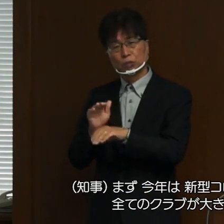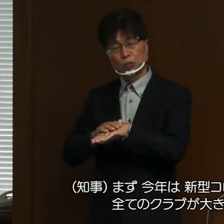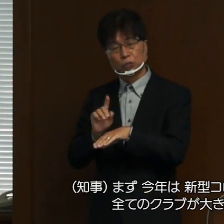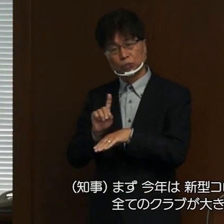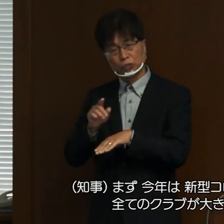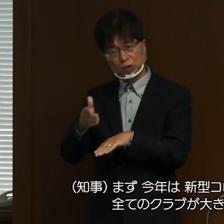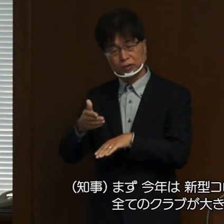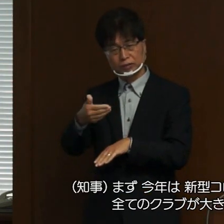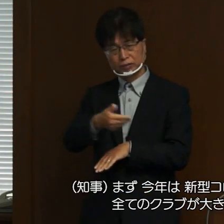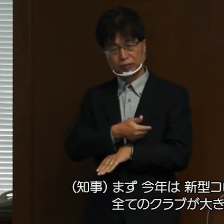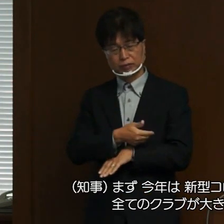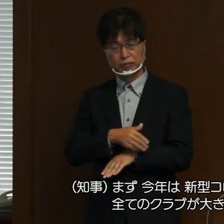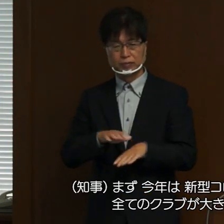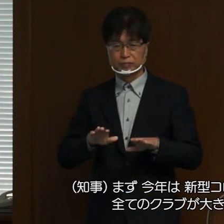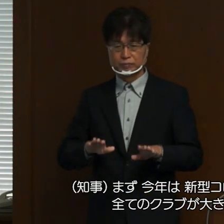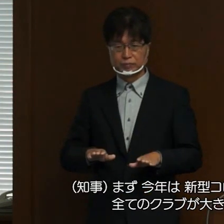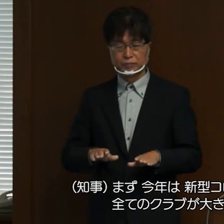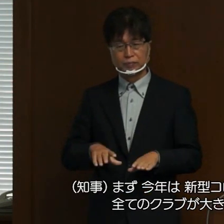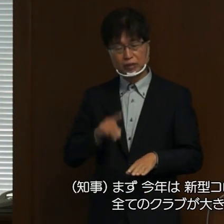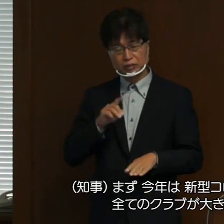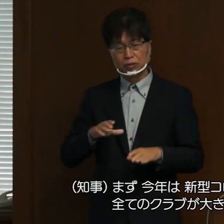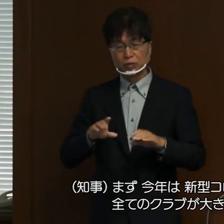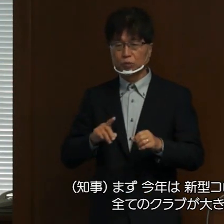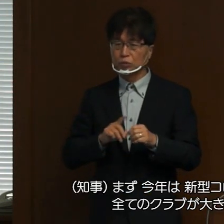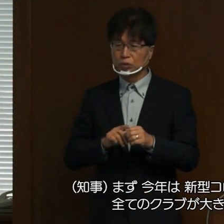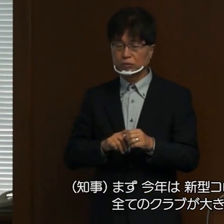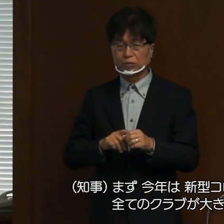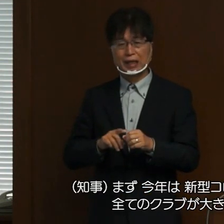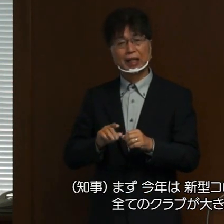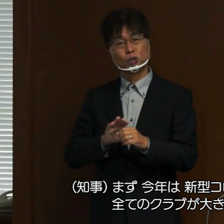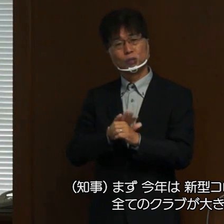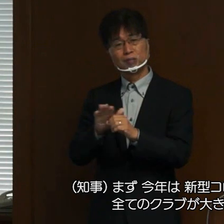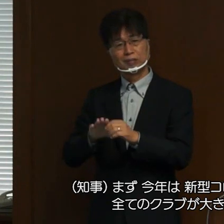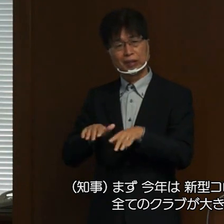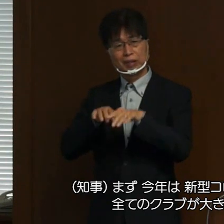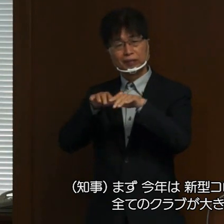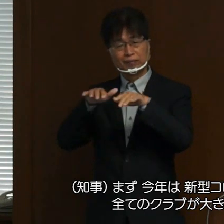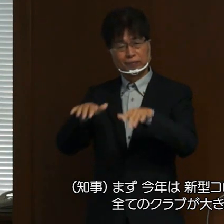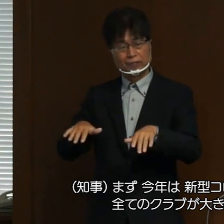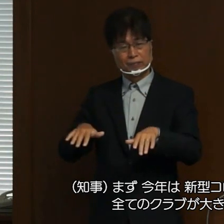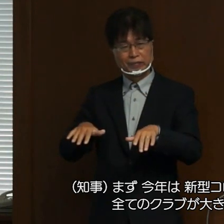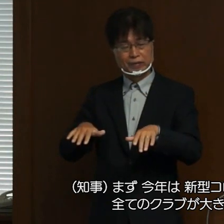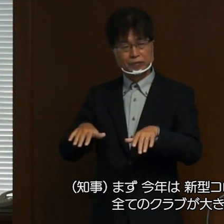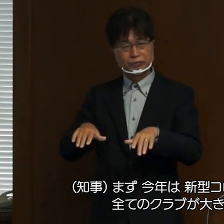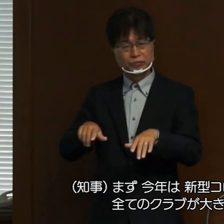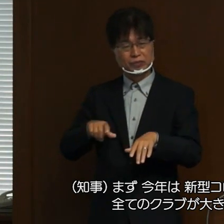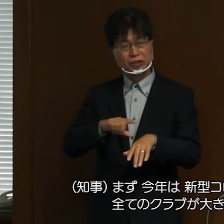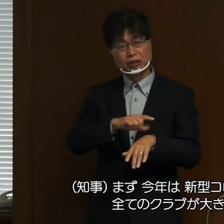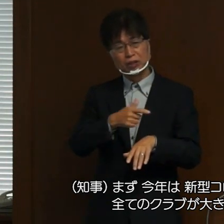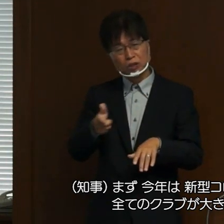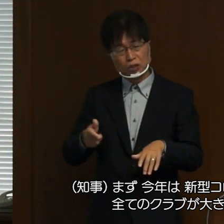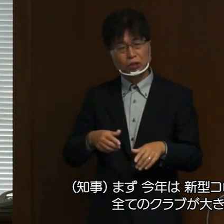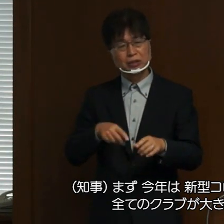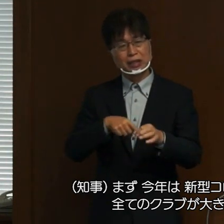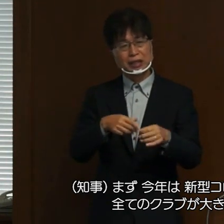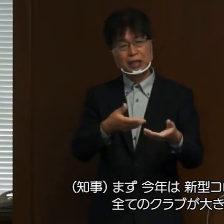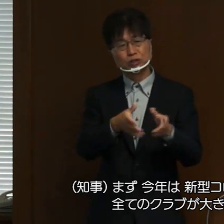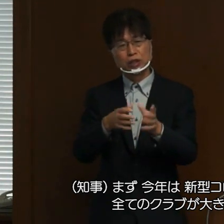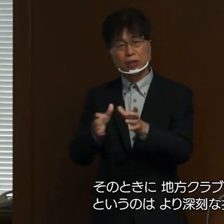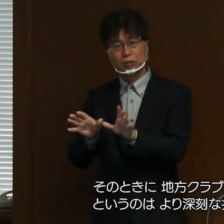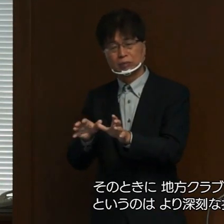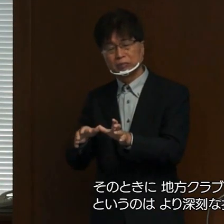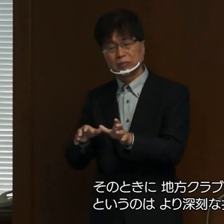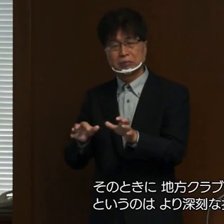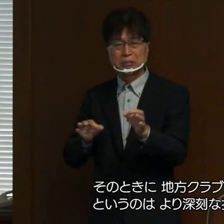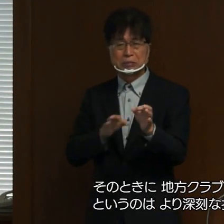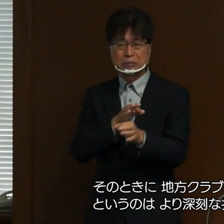まずですね、今年はもう新型コロナの影響で、全てのクラブが大きな影響を受けております